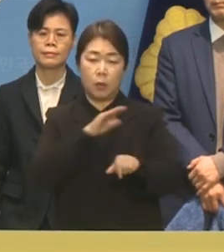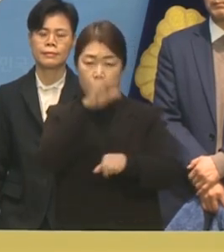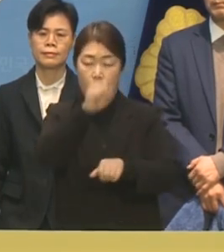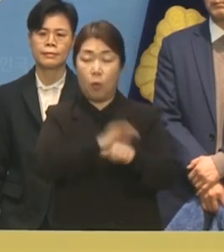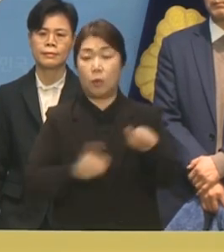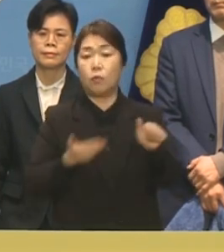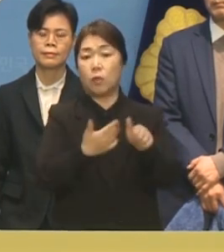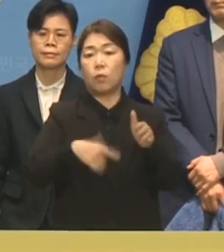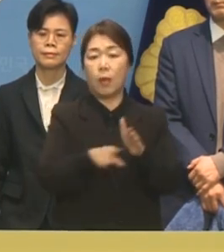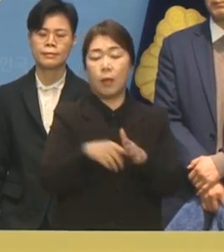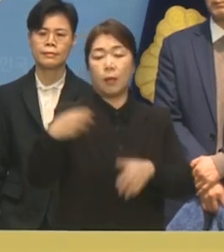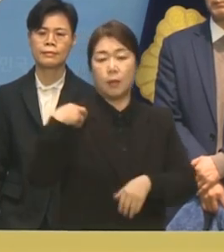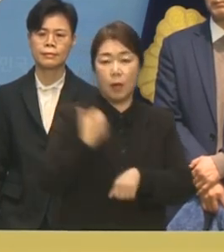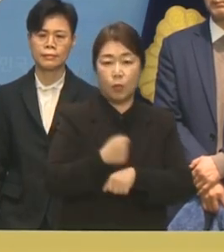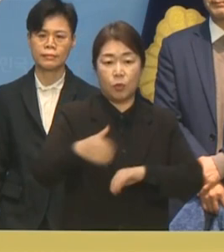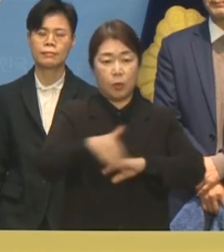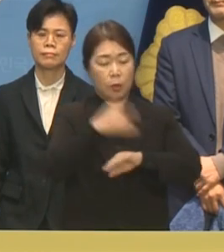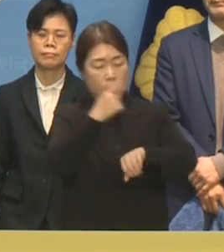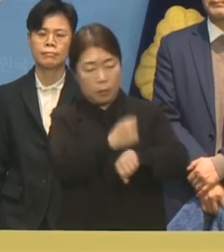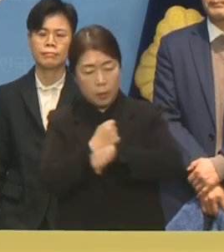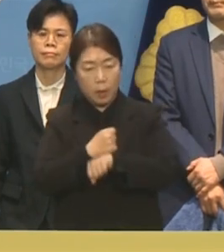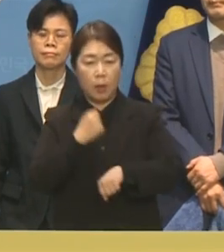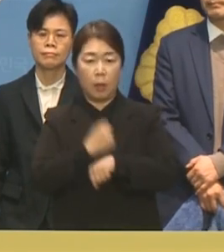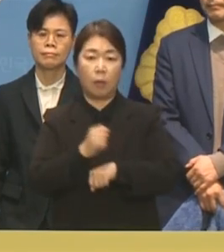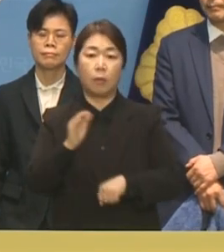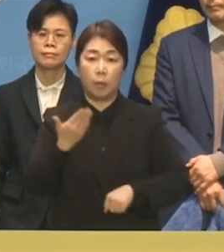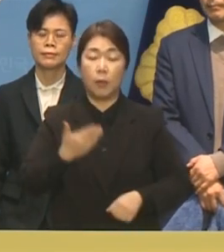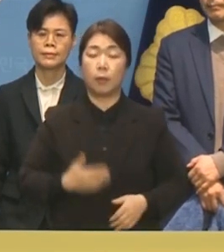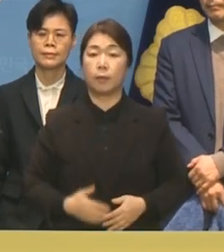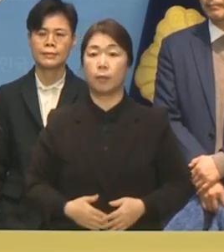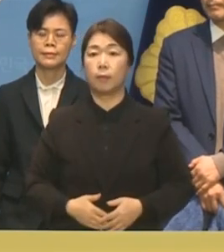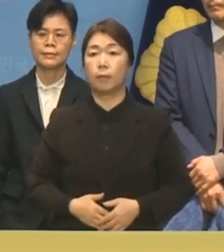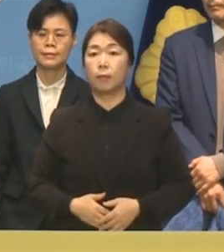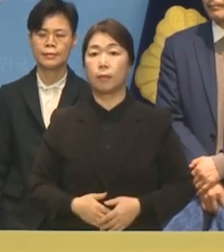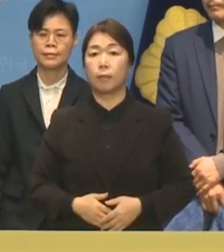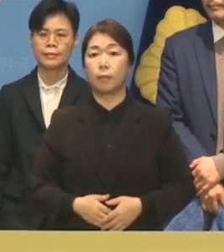책무와 정책 수립 추진의 원칙을 정하고 있습니다.